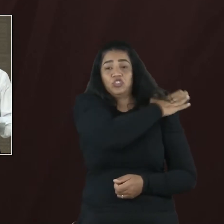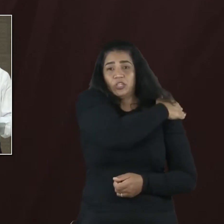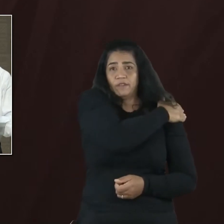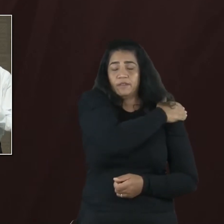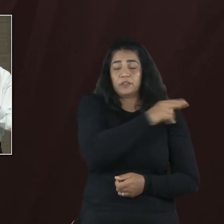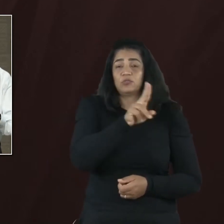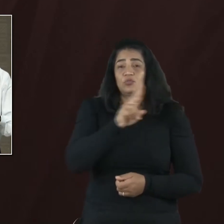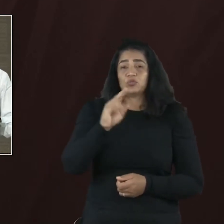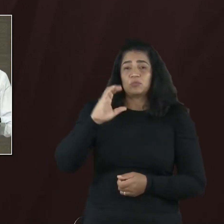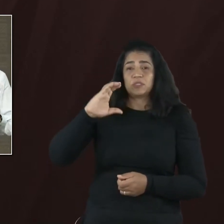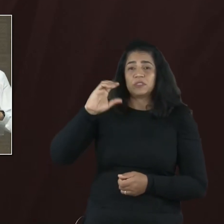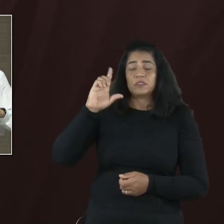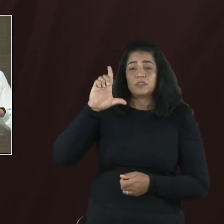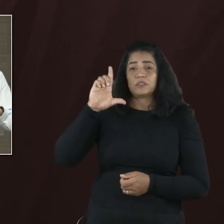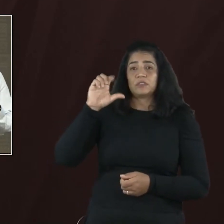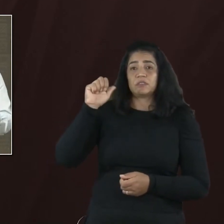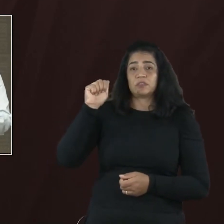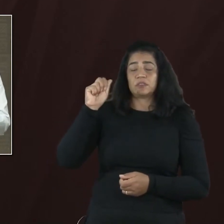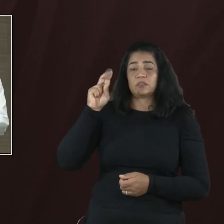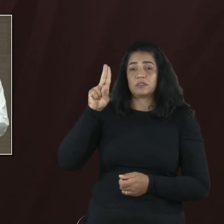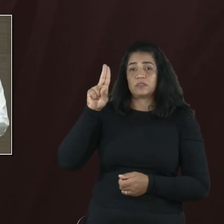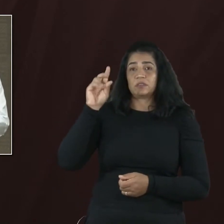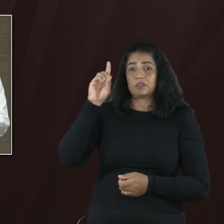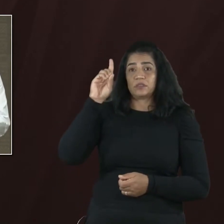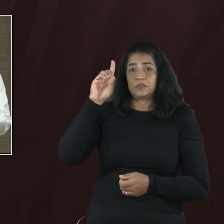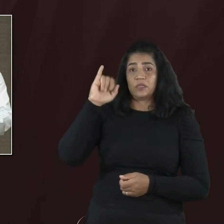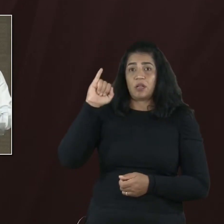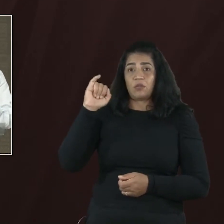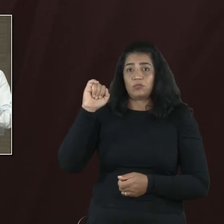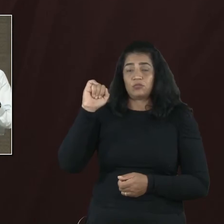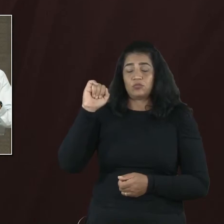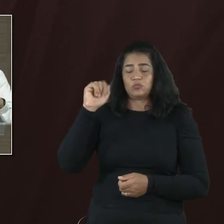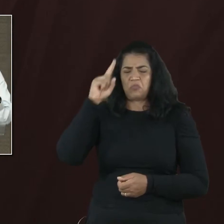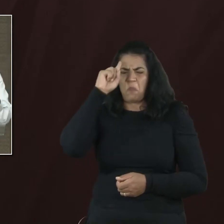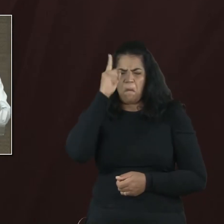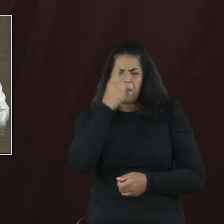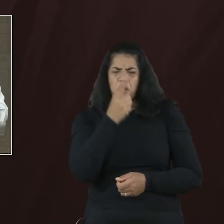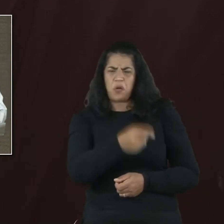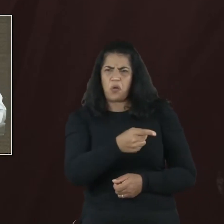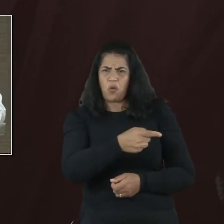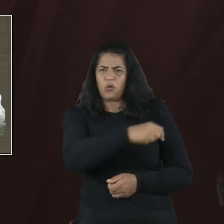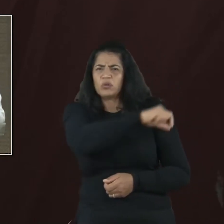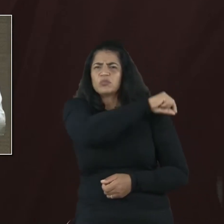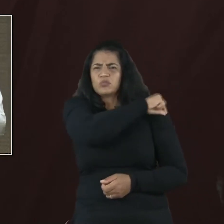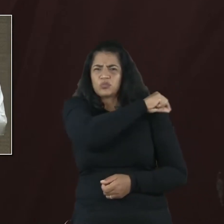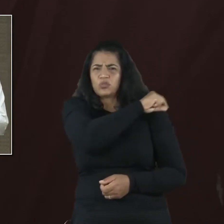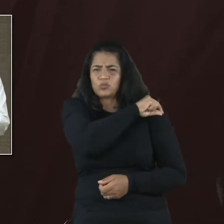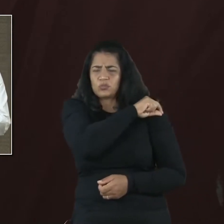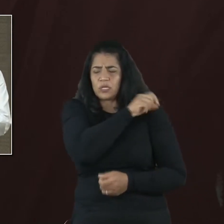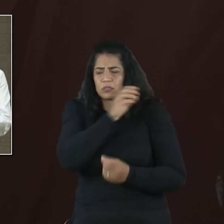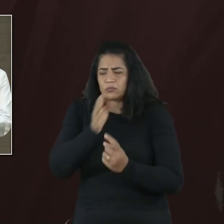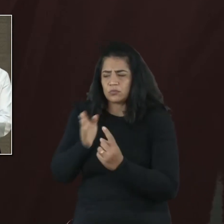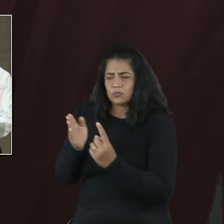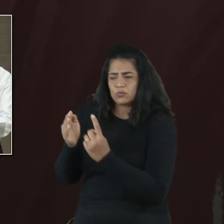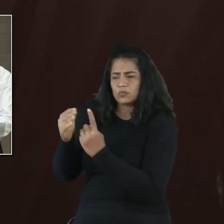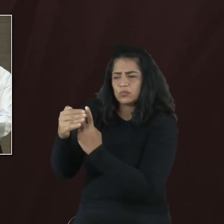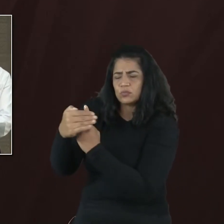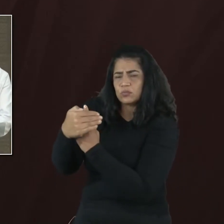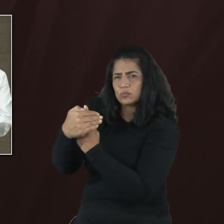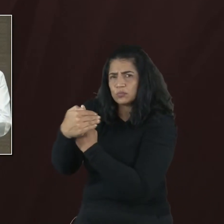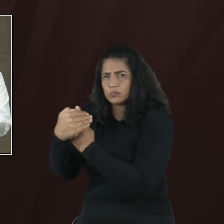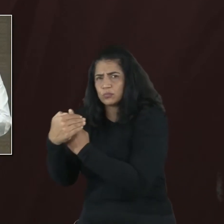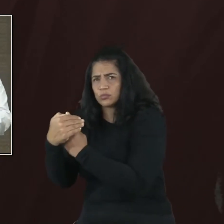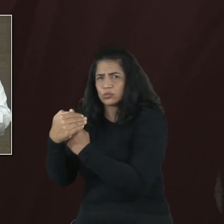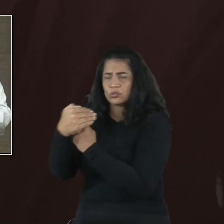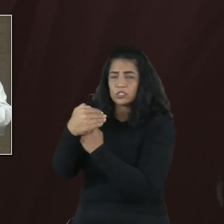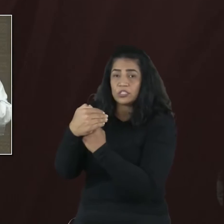Lísias, esse comandante mandou, né, os soldados proteger a Paulo, né, e Paulo